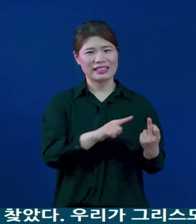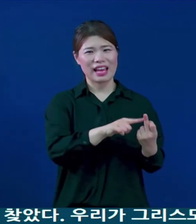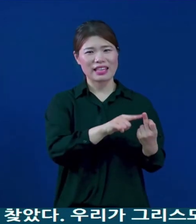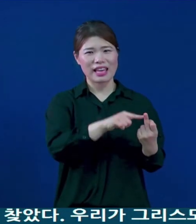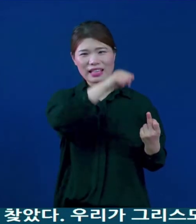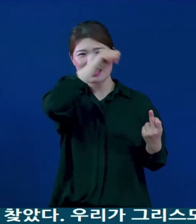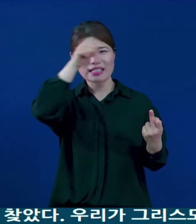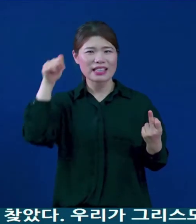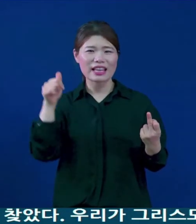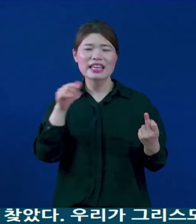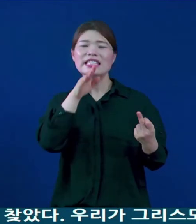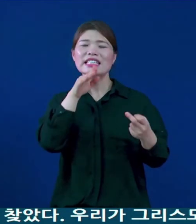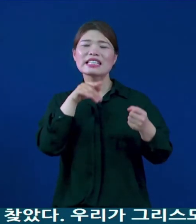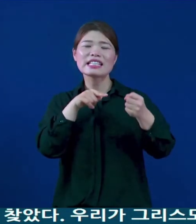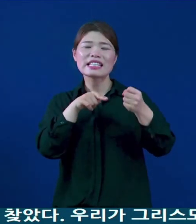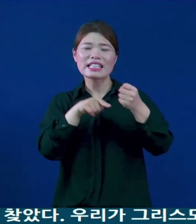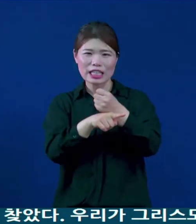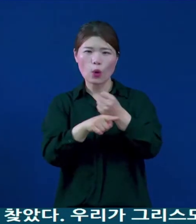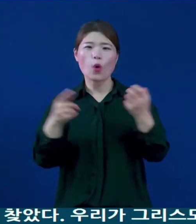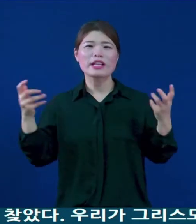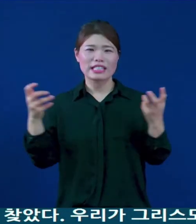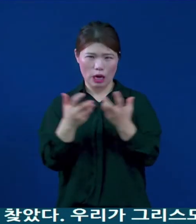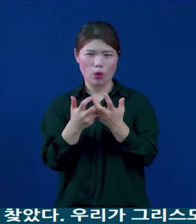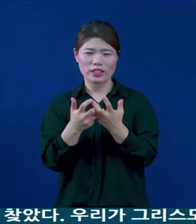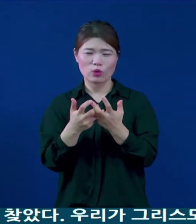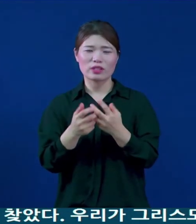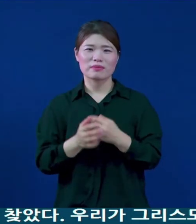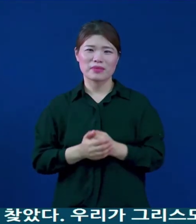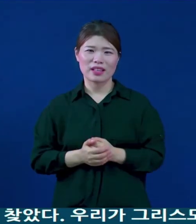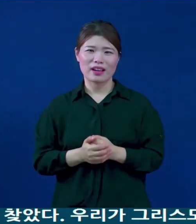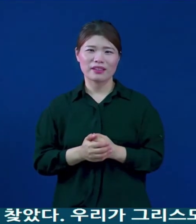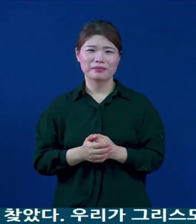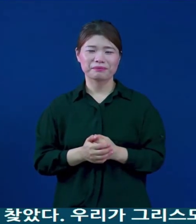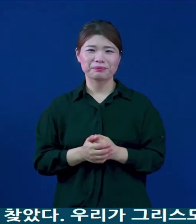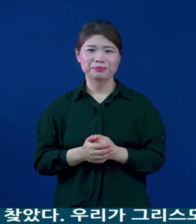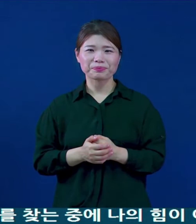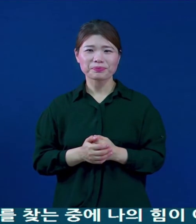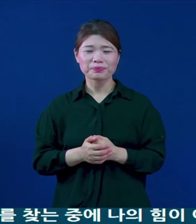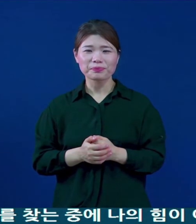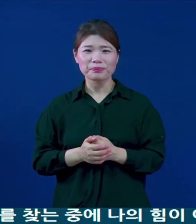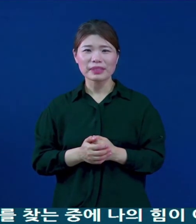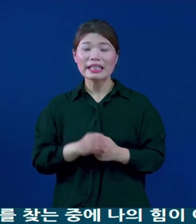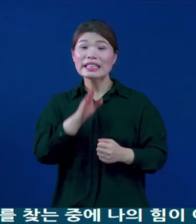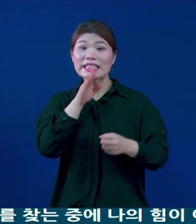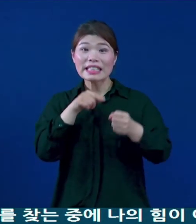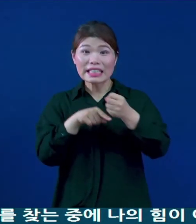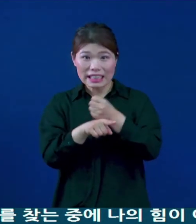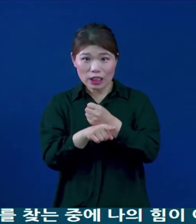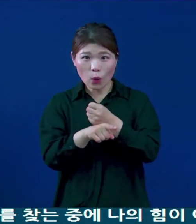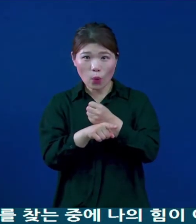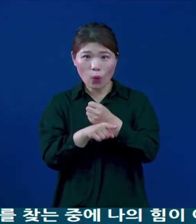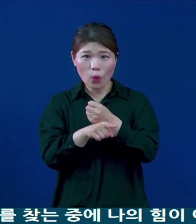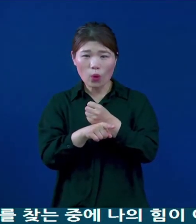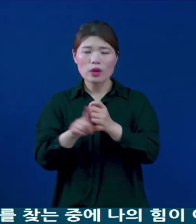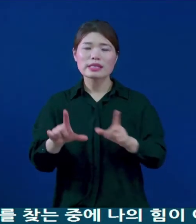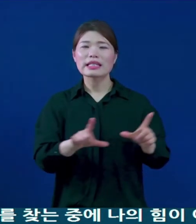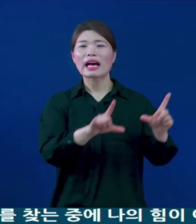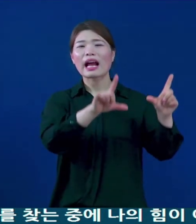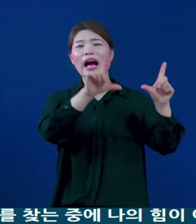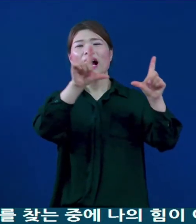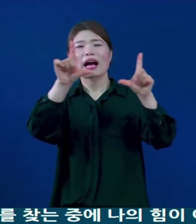채워지는 장면이었습니다. 그래서 그는 진리를 만난 거죠. 그 진리로 쭉 살아가던